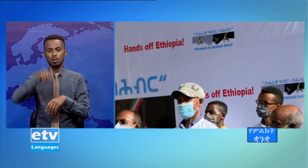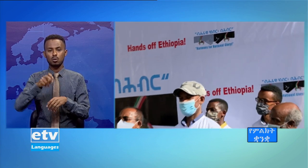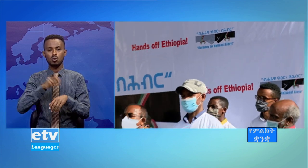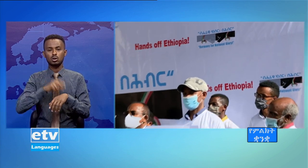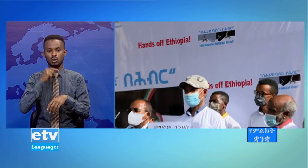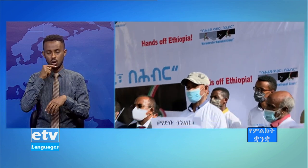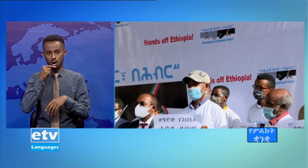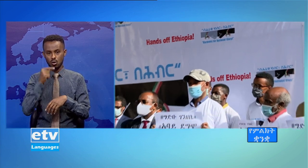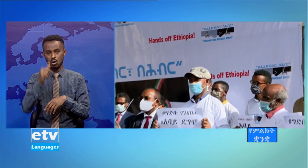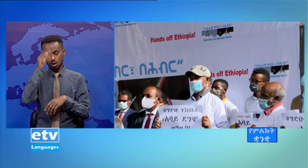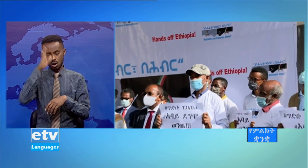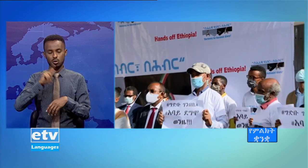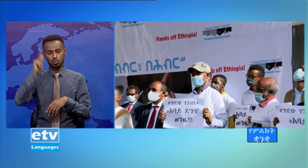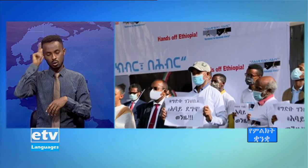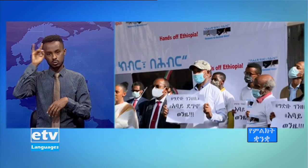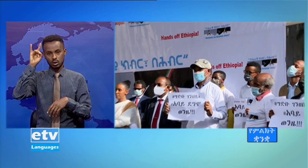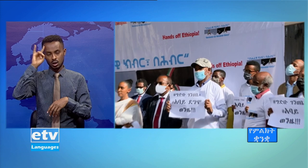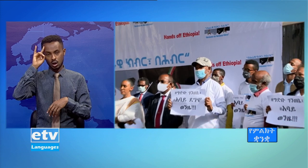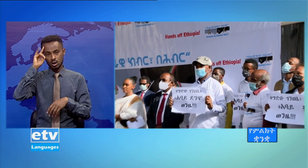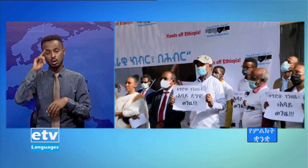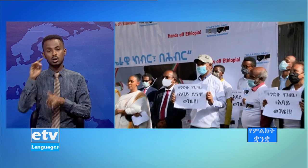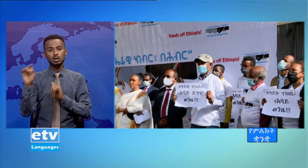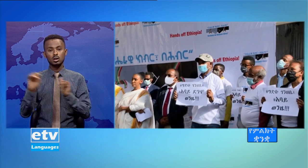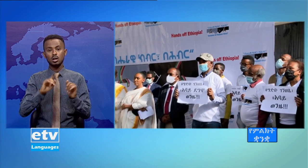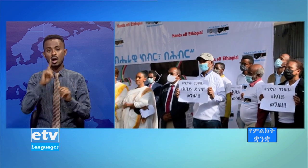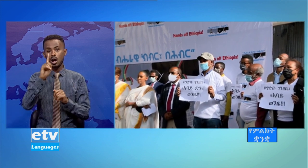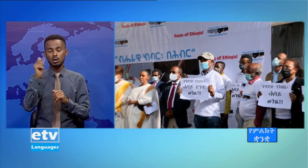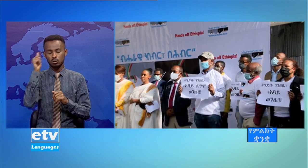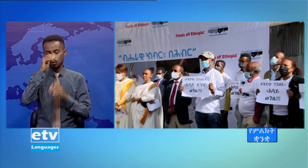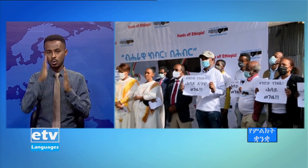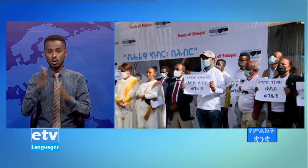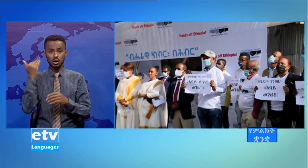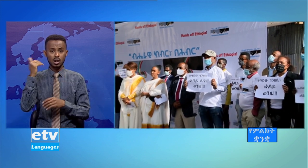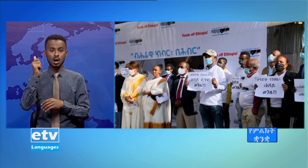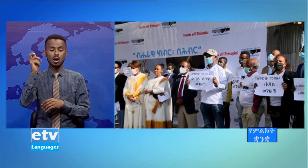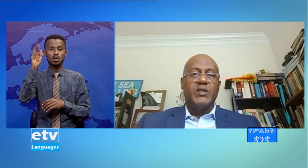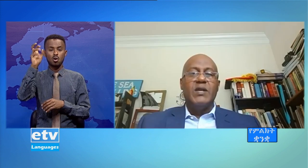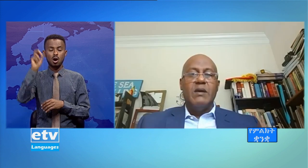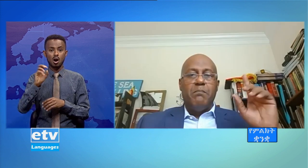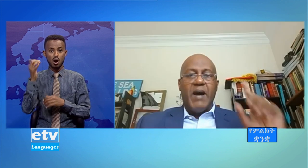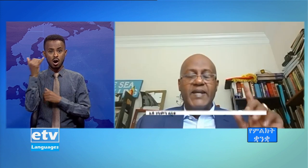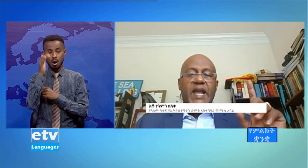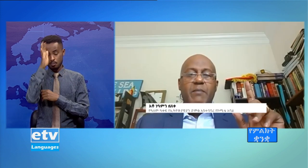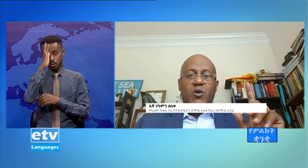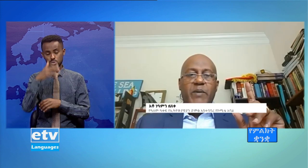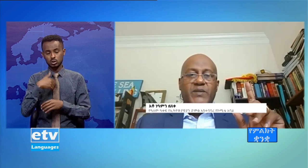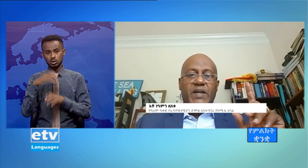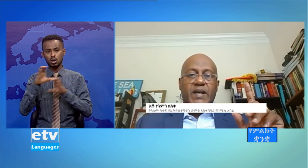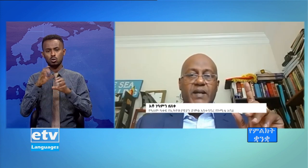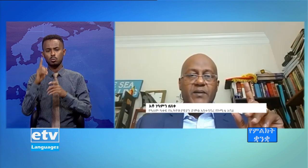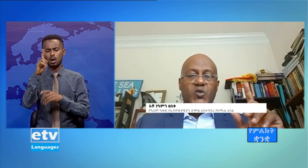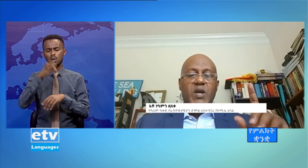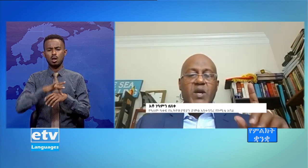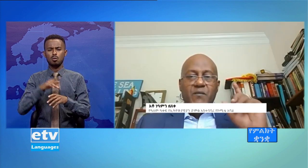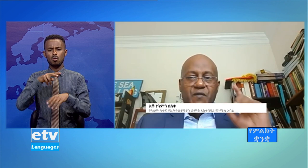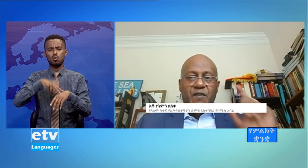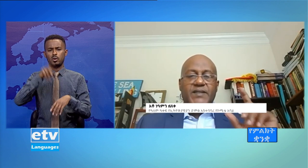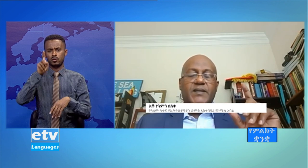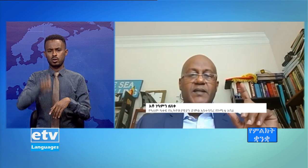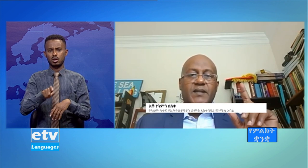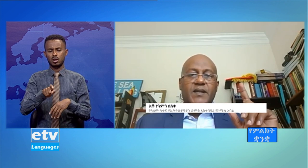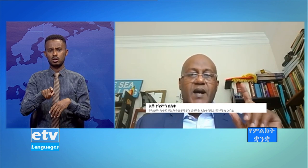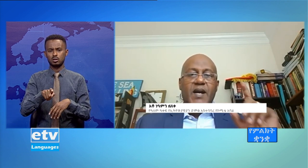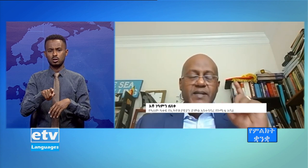ነው ይላል አቶ ናምን ዘለቀ። እንደ አንድ ኢትዮጵያዊ ያኔ አድዋ አባቶቻችን እንዳረጉት በአንድ ላይ መቆም ያስፈልጋል። ሶ